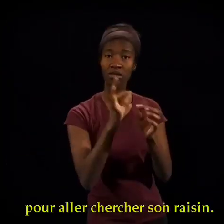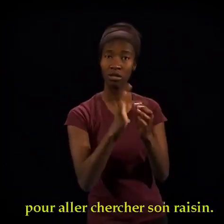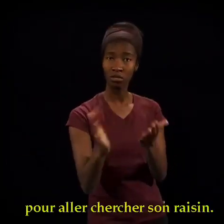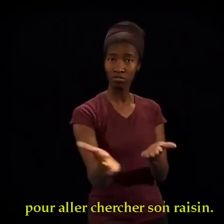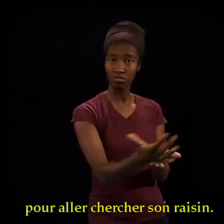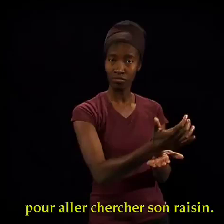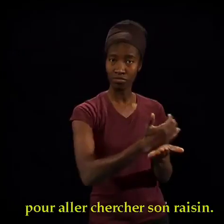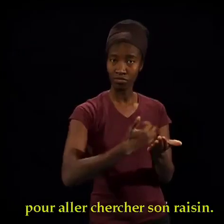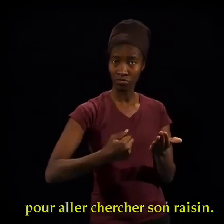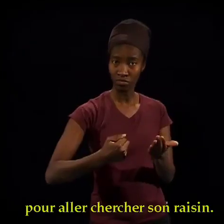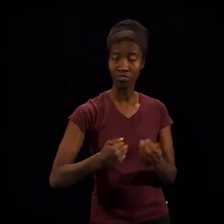pour aller chercher son raisin.